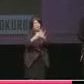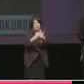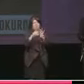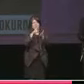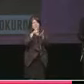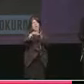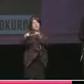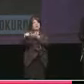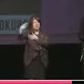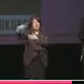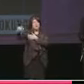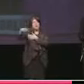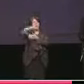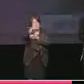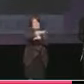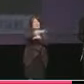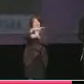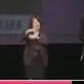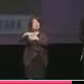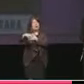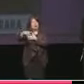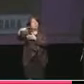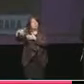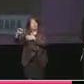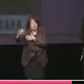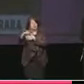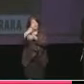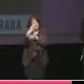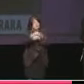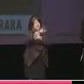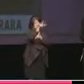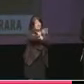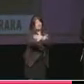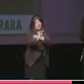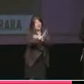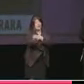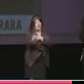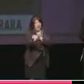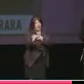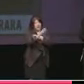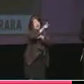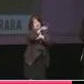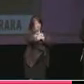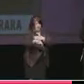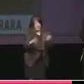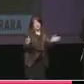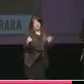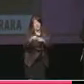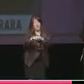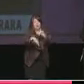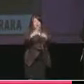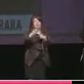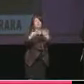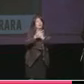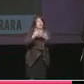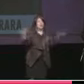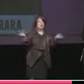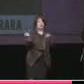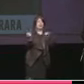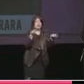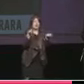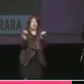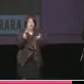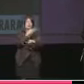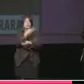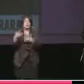Pasolini Abel Ferrara verrà al Salone del Libro di Torino e poi appunto un grande regista americano e un grande regista